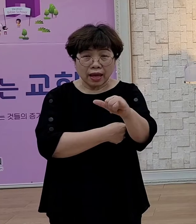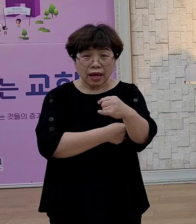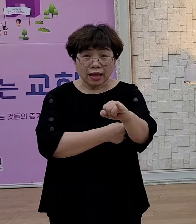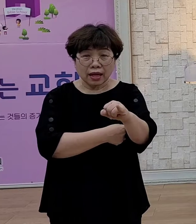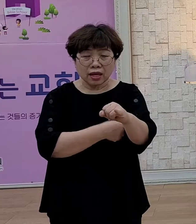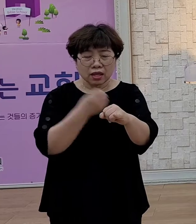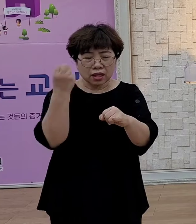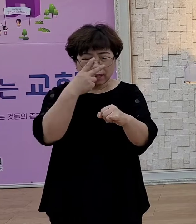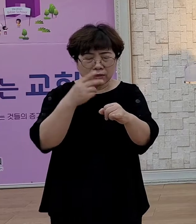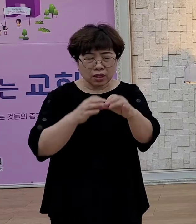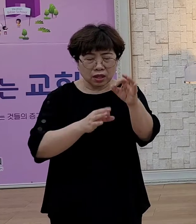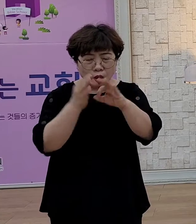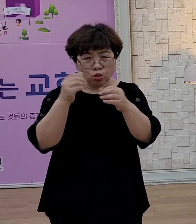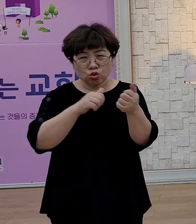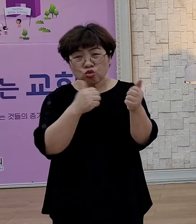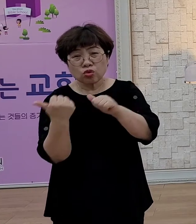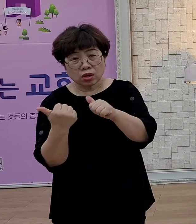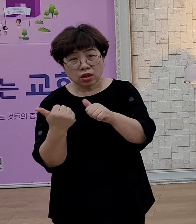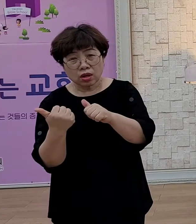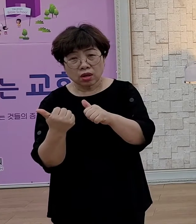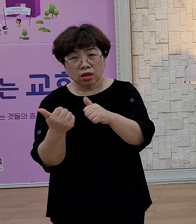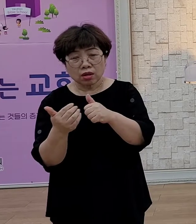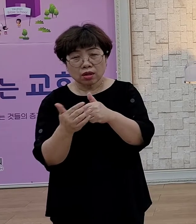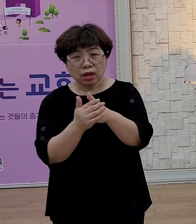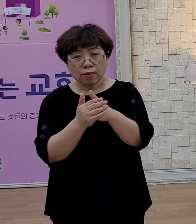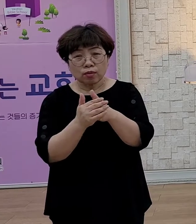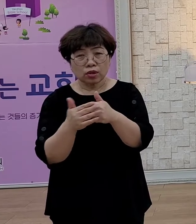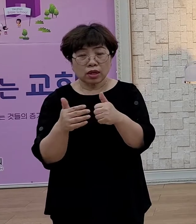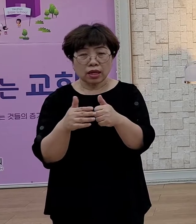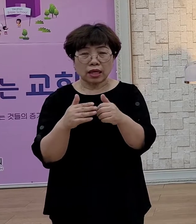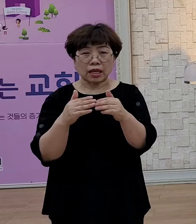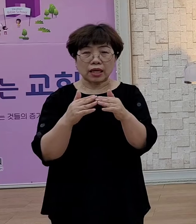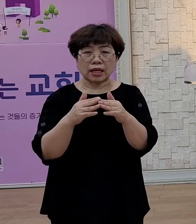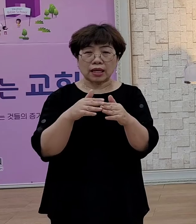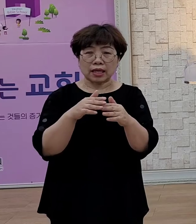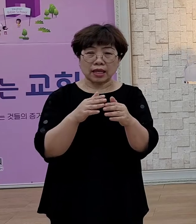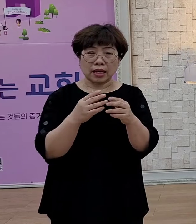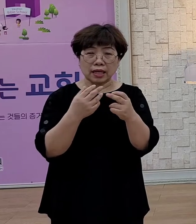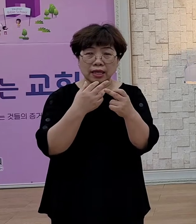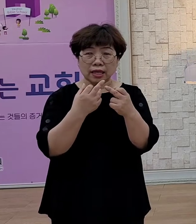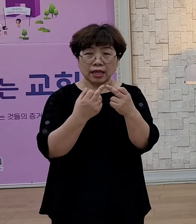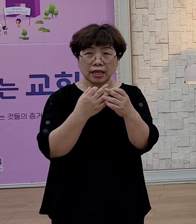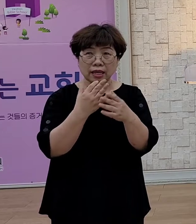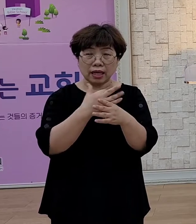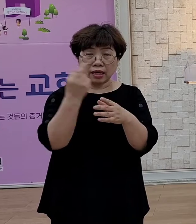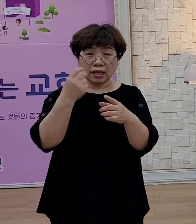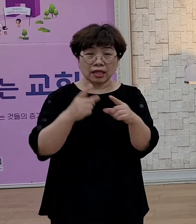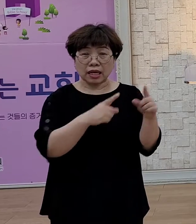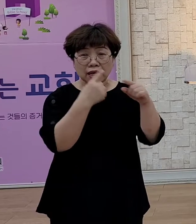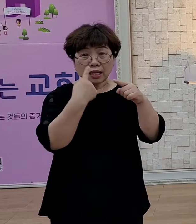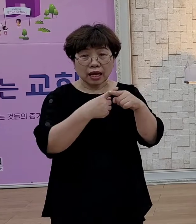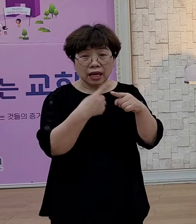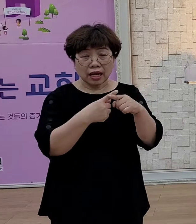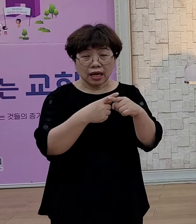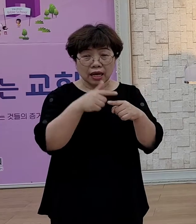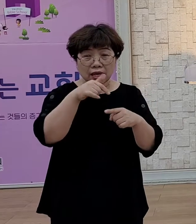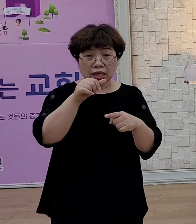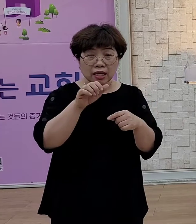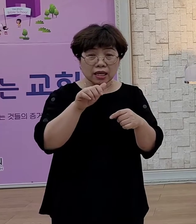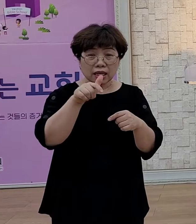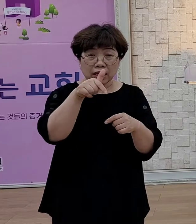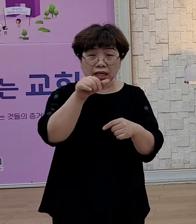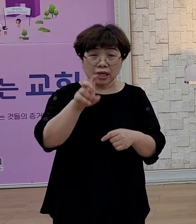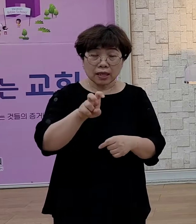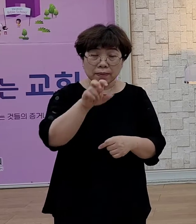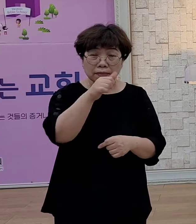그래 김해에 사시는데 양산에 계시다가 김해로 이사 가셨는데 그래 한 번씩 만나시더라고요.